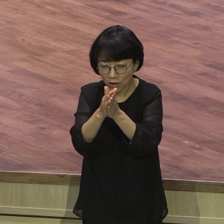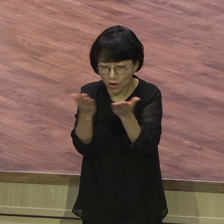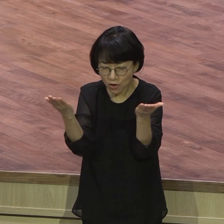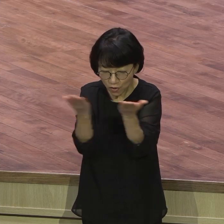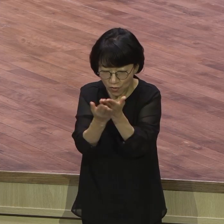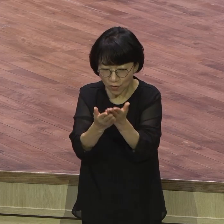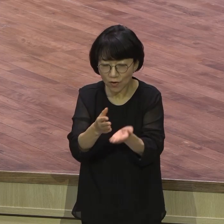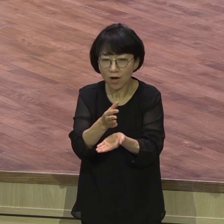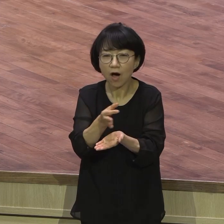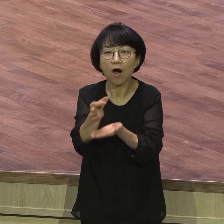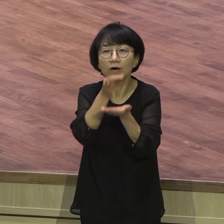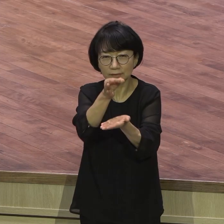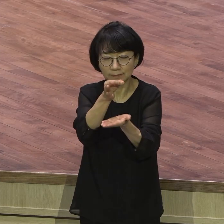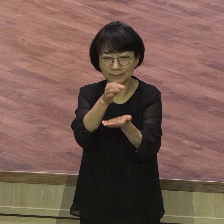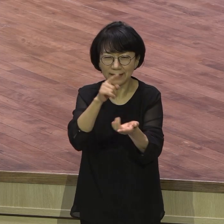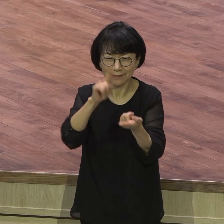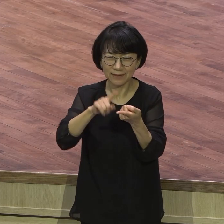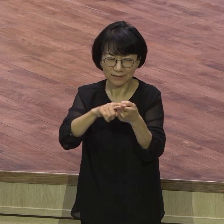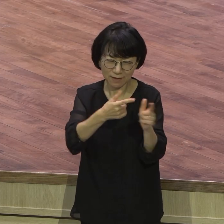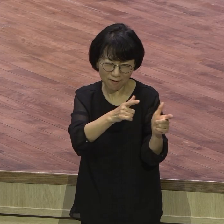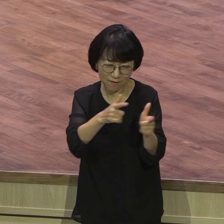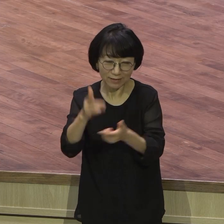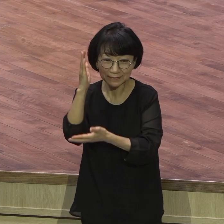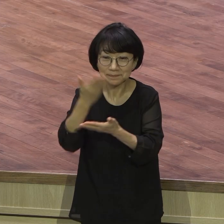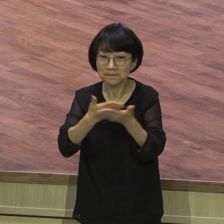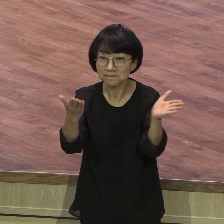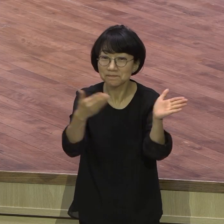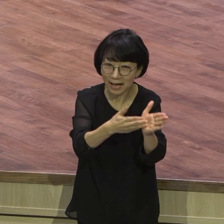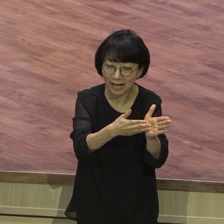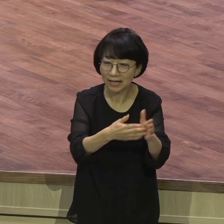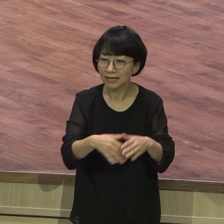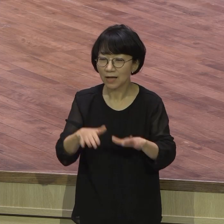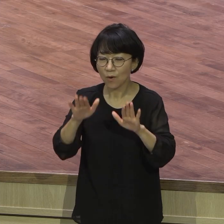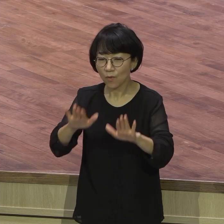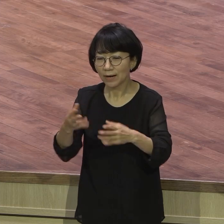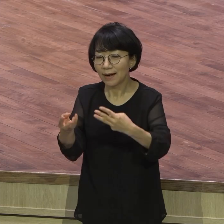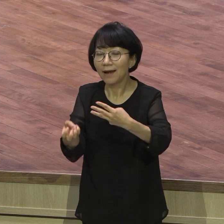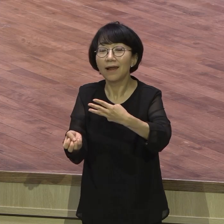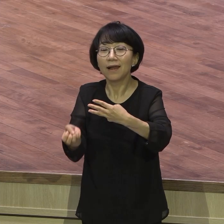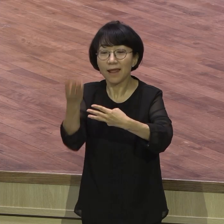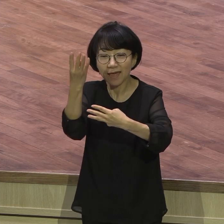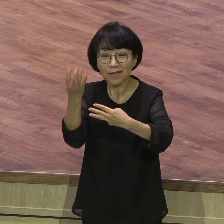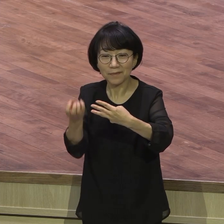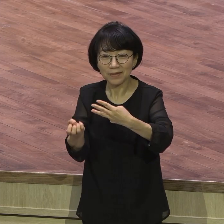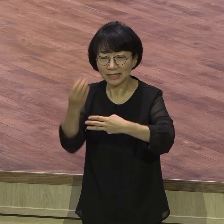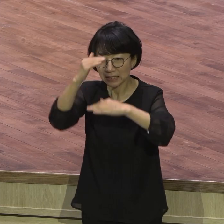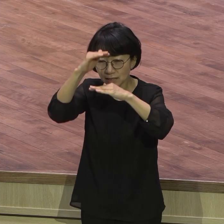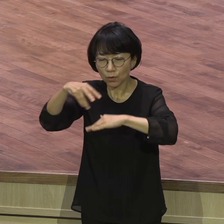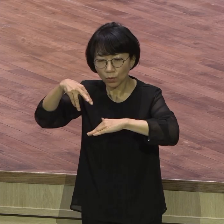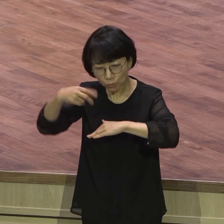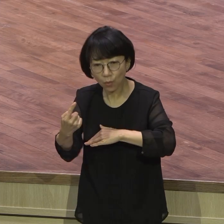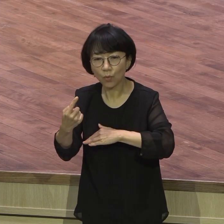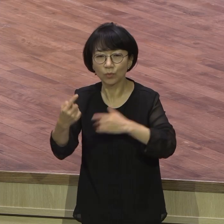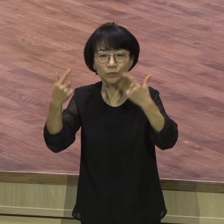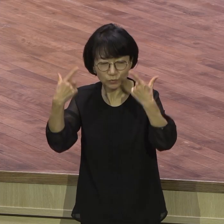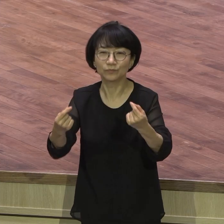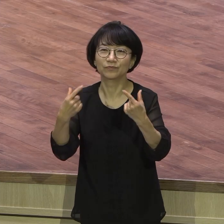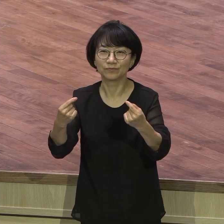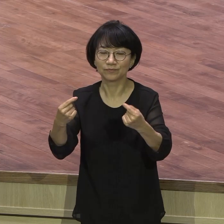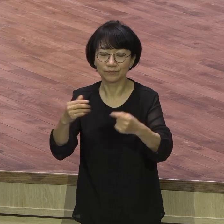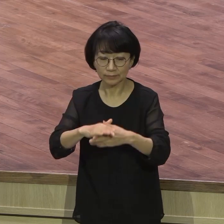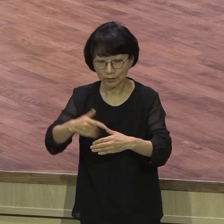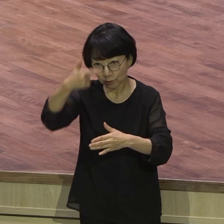세밀하게 그렇게 다양하게 언급했죠 오늘 본문 내외기 19장에도 보면 이런 삶의 실천적 내용이 구약시대의